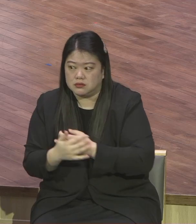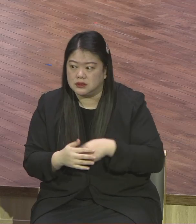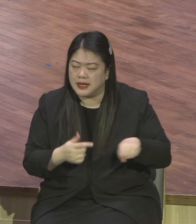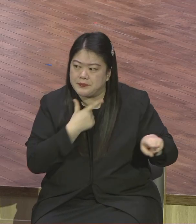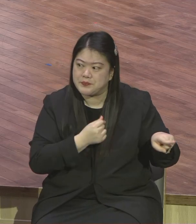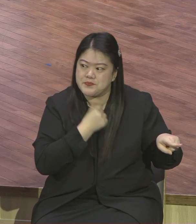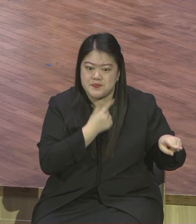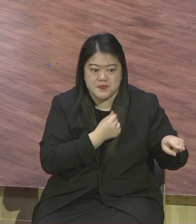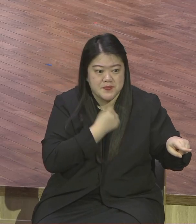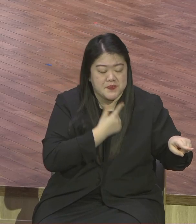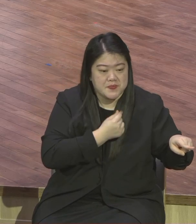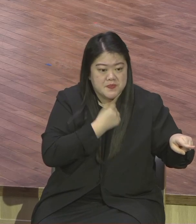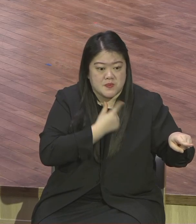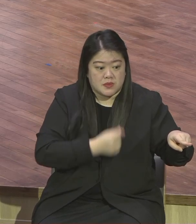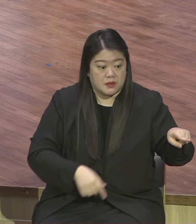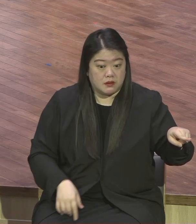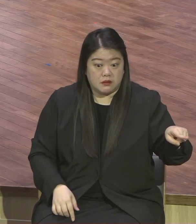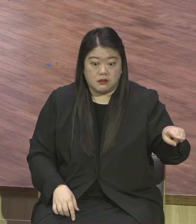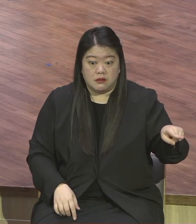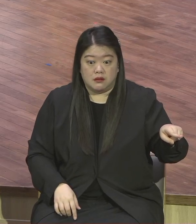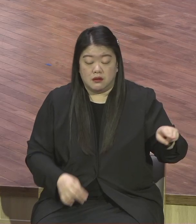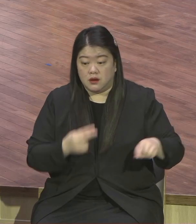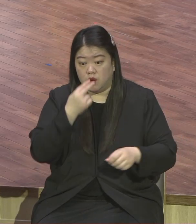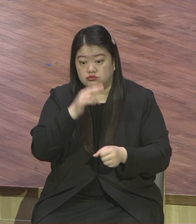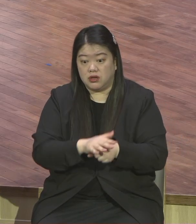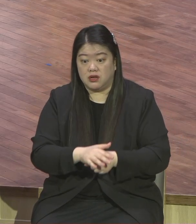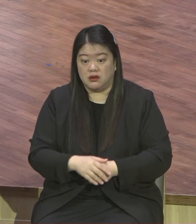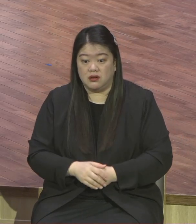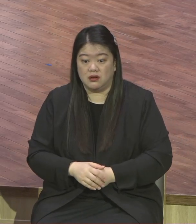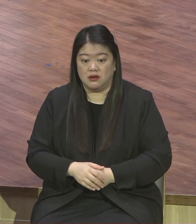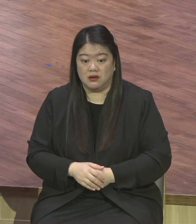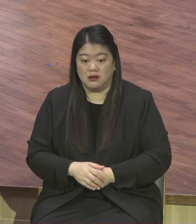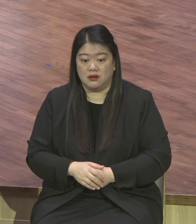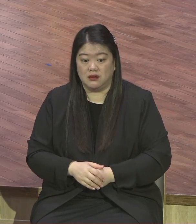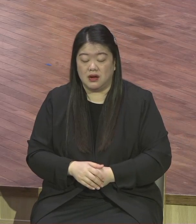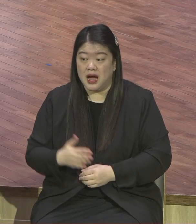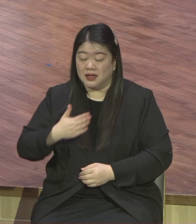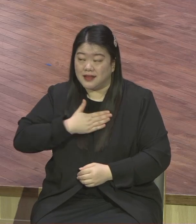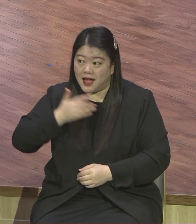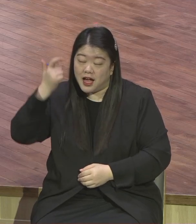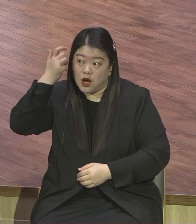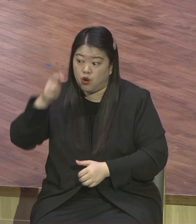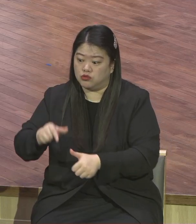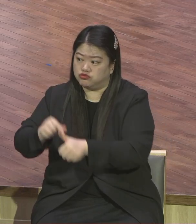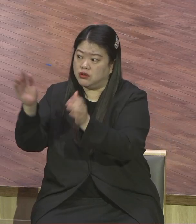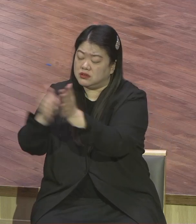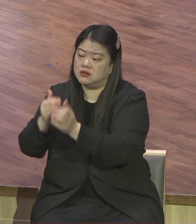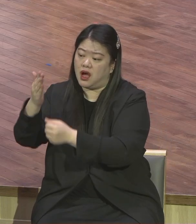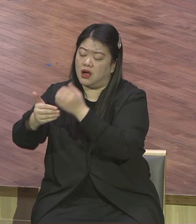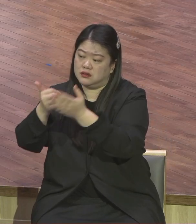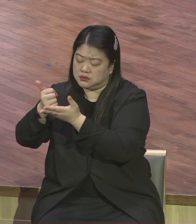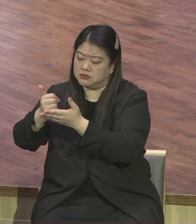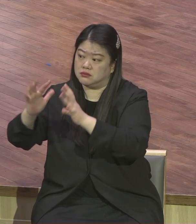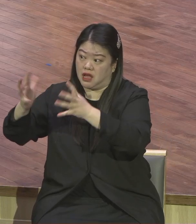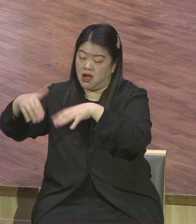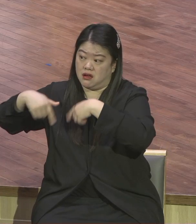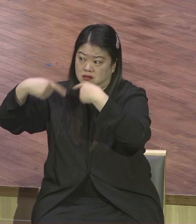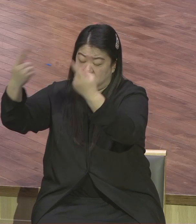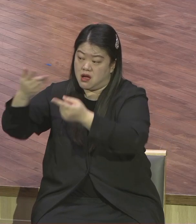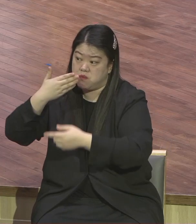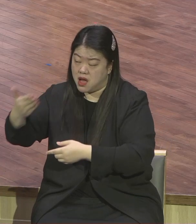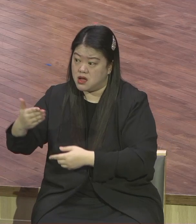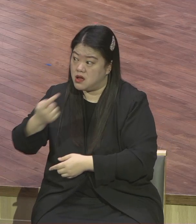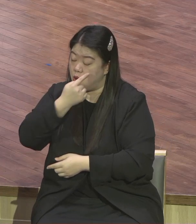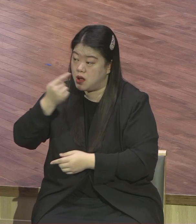불신자처럼. 구원은 받아. 육체는 버리고 영혼은 구원해요. 하나님 하시는데 이 땅에서